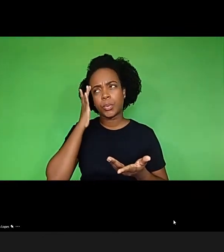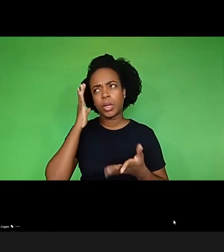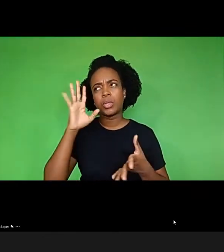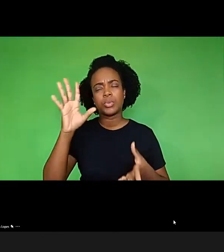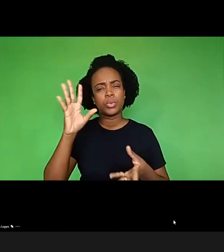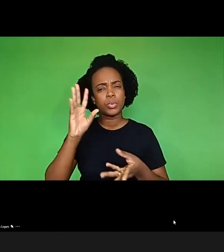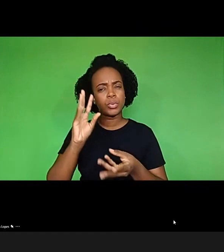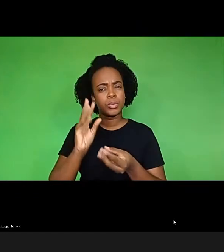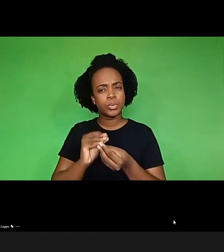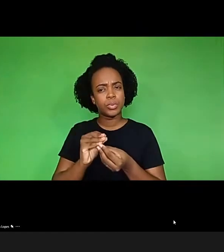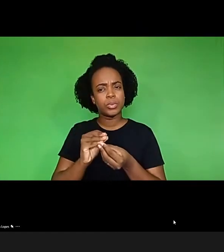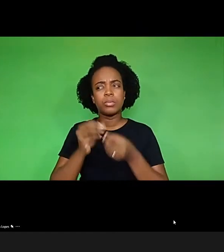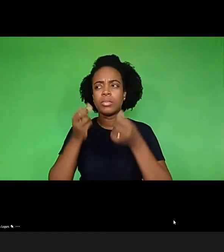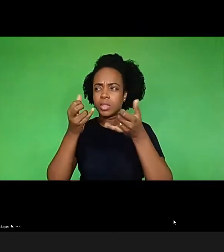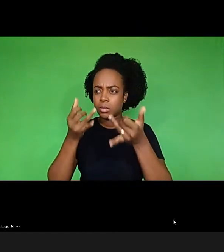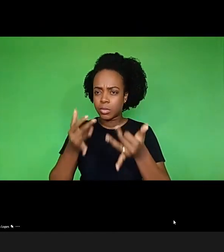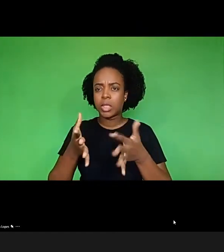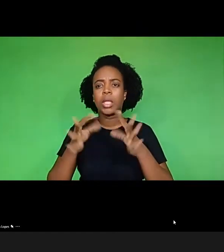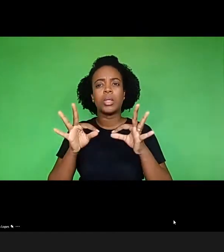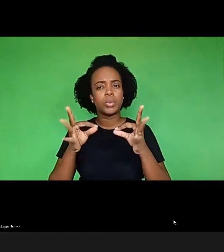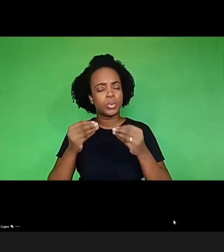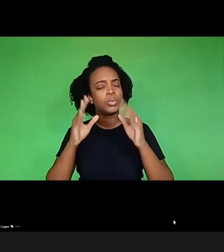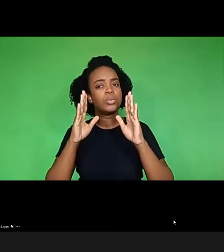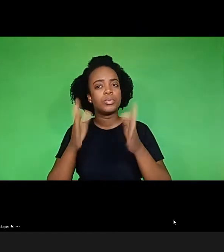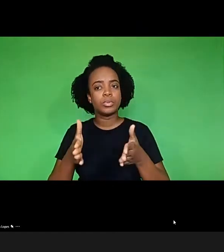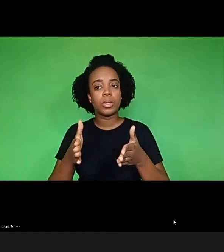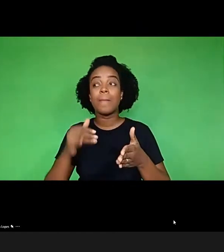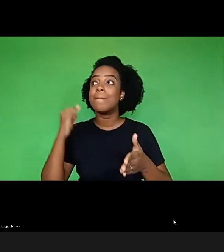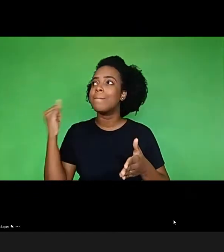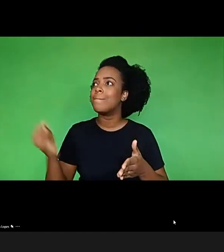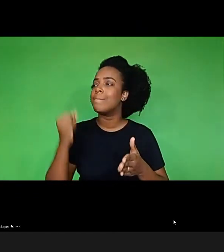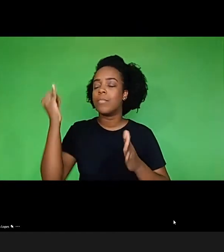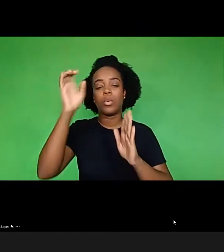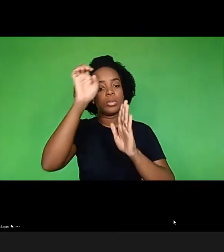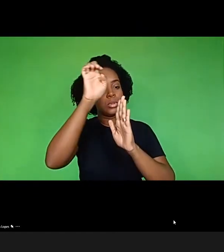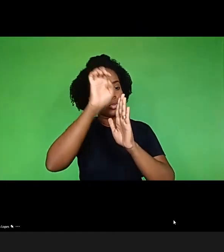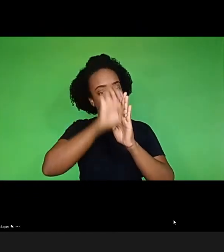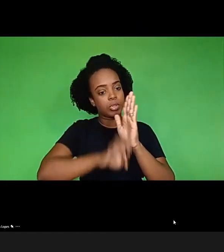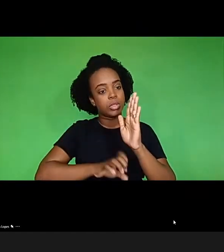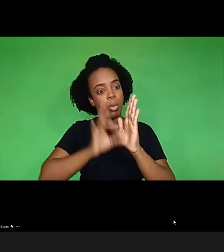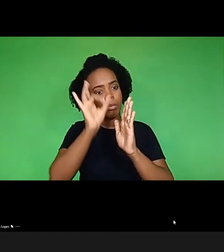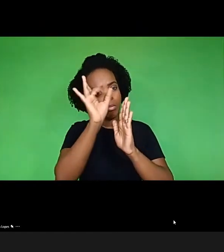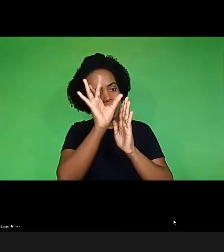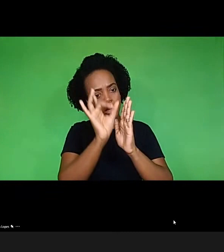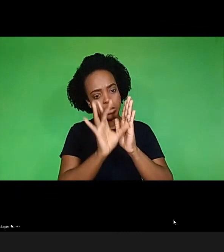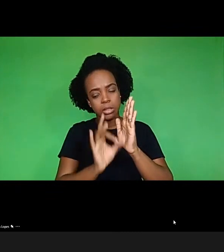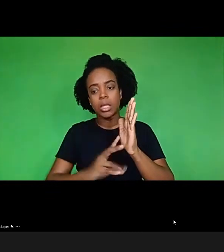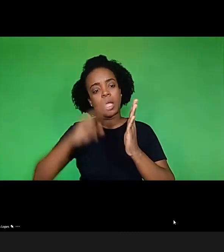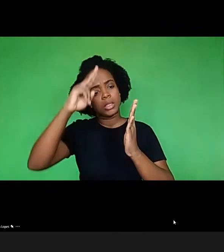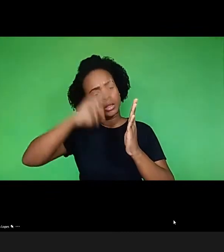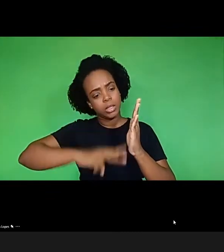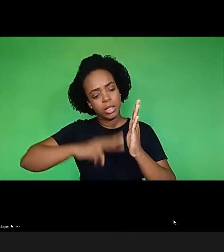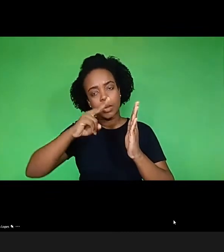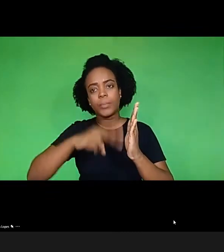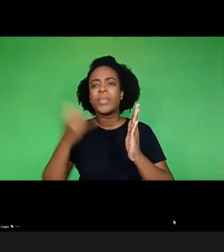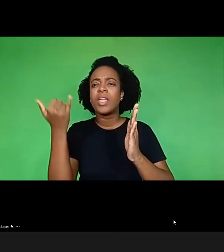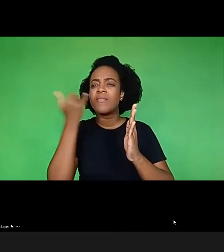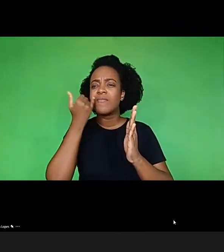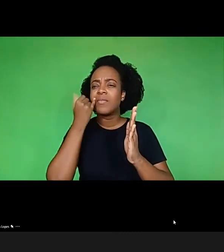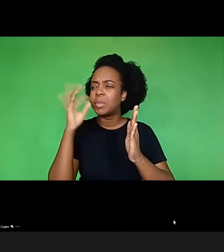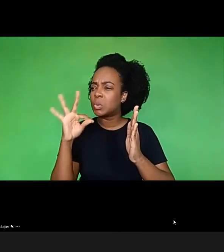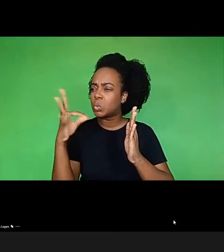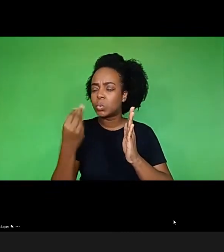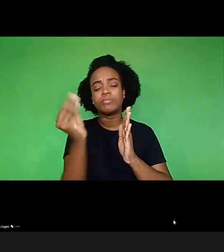mais ou menos o que é tudo, mas sempre é importante, leiam o edital, né, porque todas as informações vão estar lá. E na